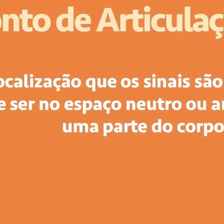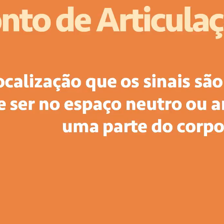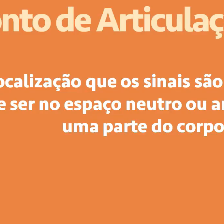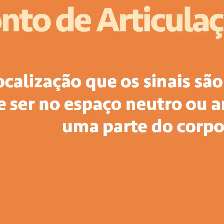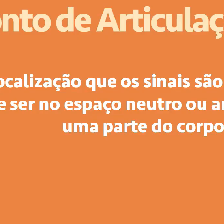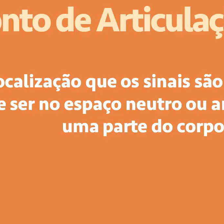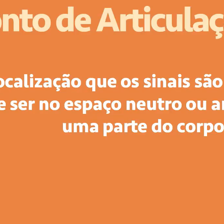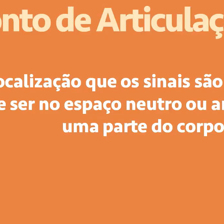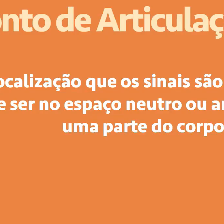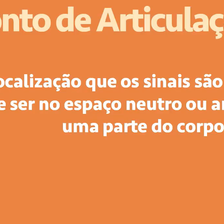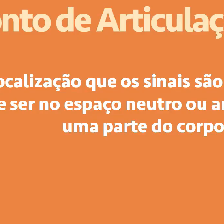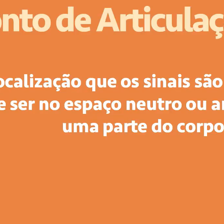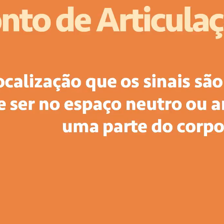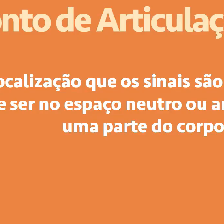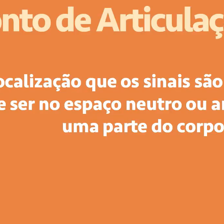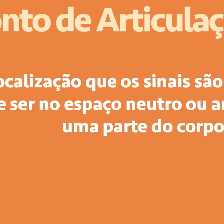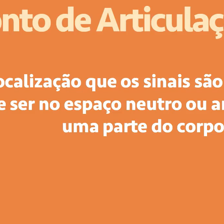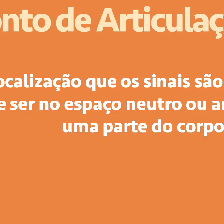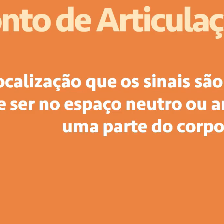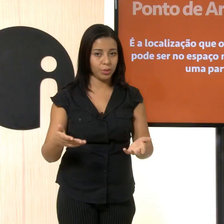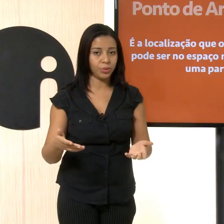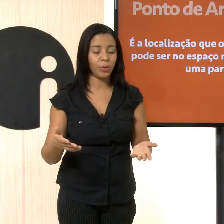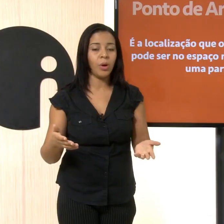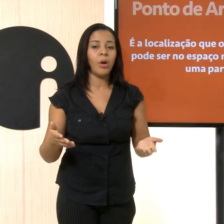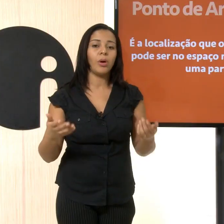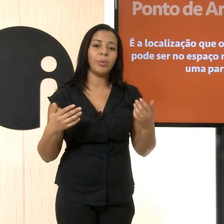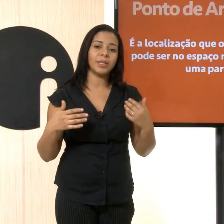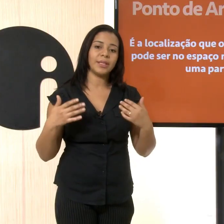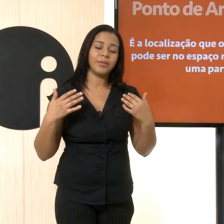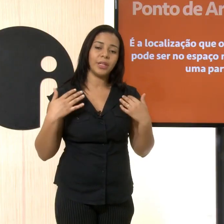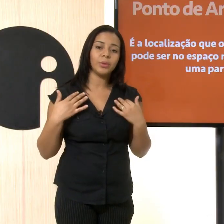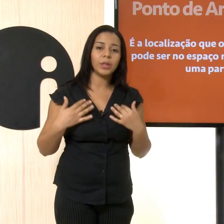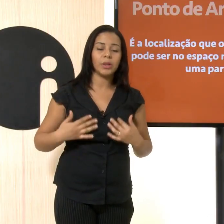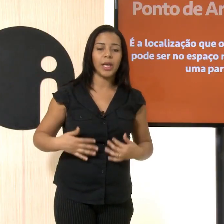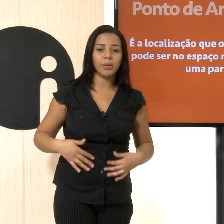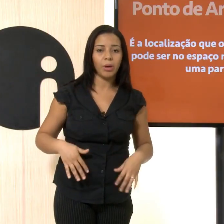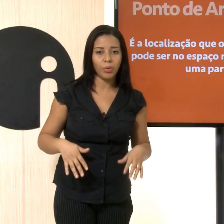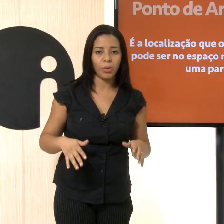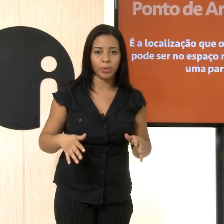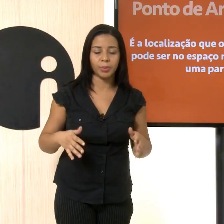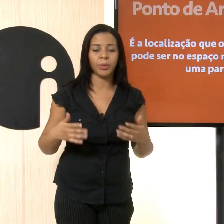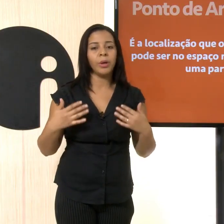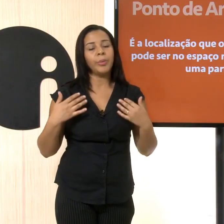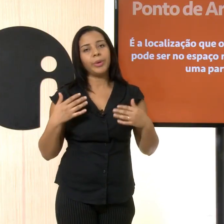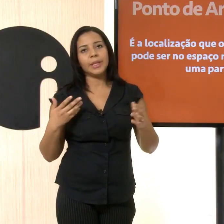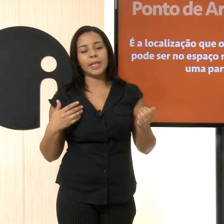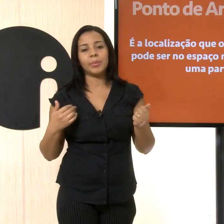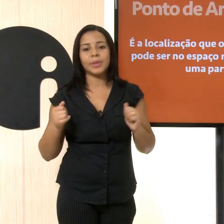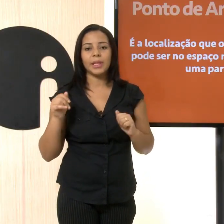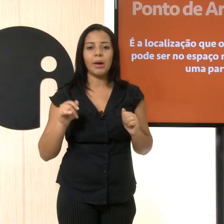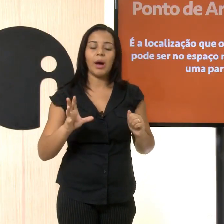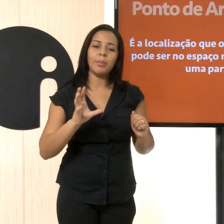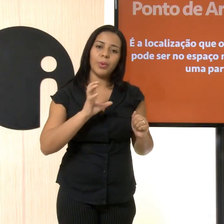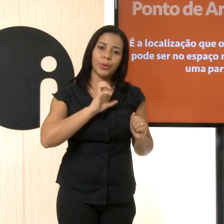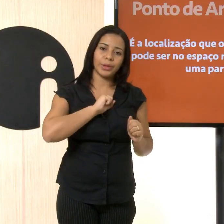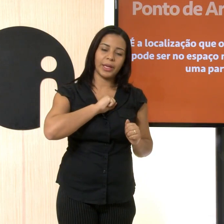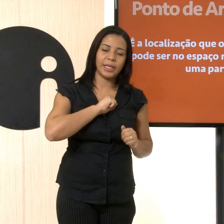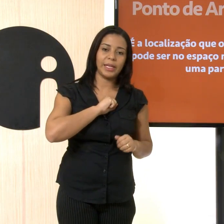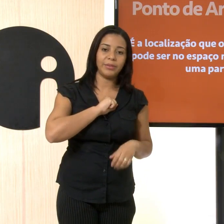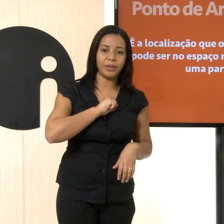frente do corpo, que é conhecido como espaço neutro, ou pode ser feito ancorado ao corpo. Por exemplo, o sinal amor, ele é feito